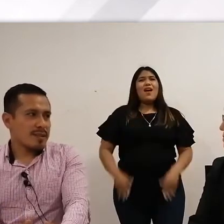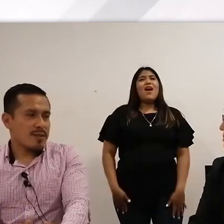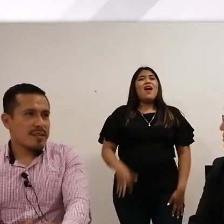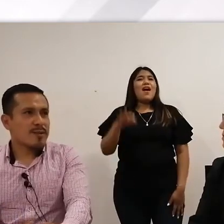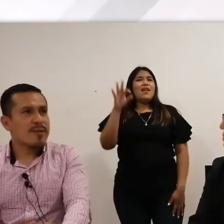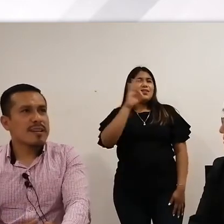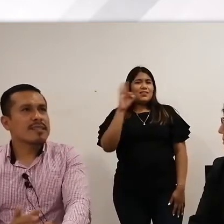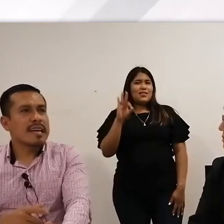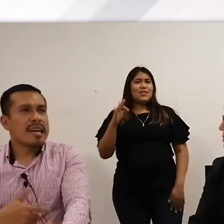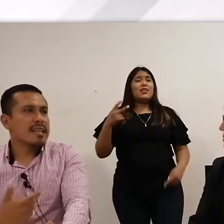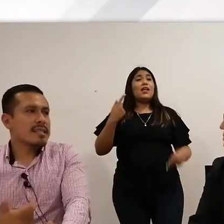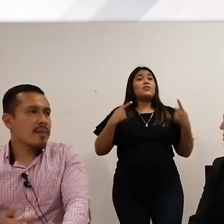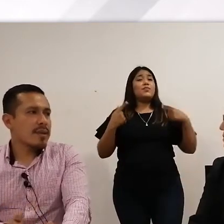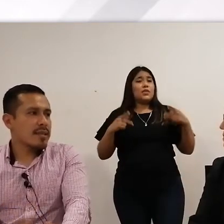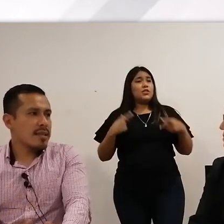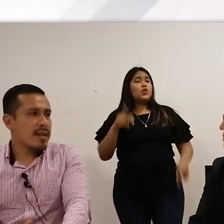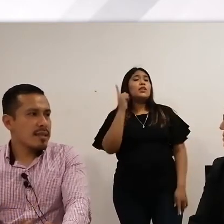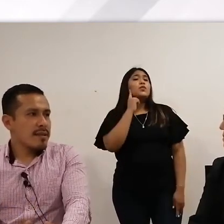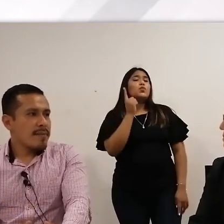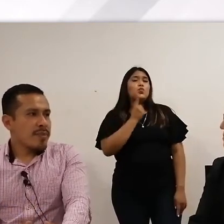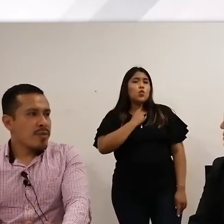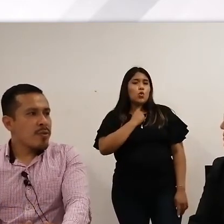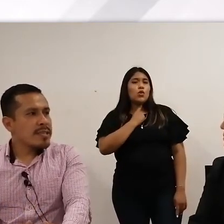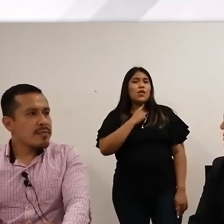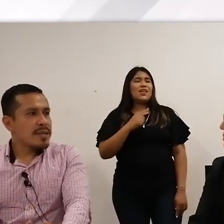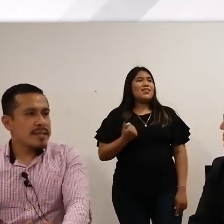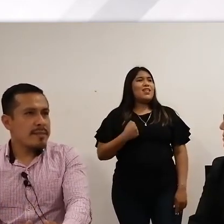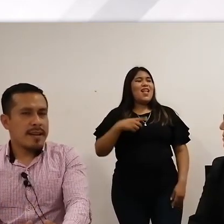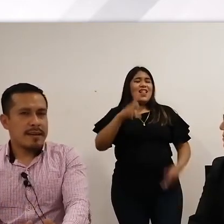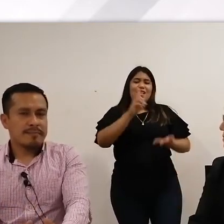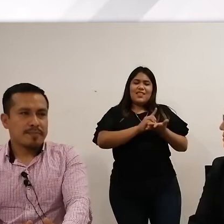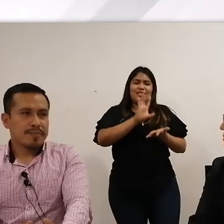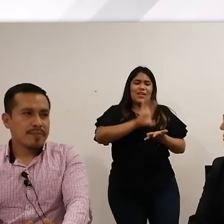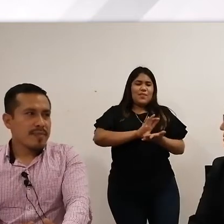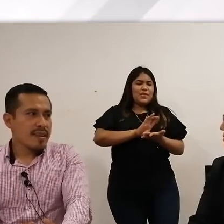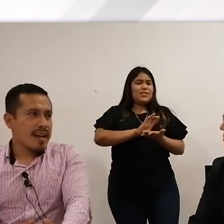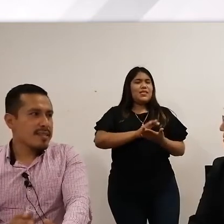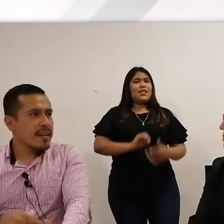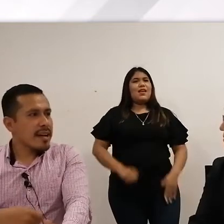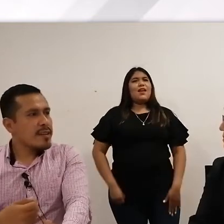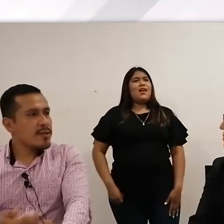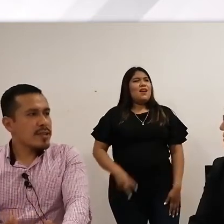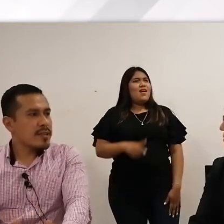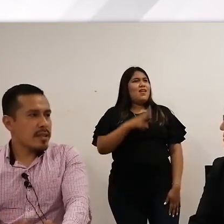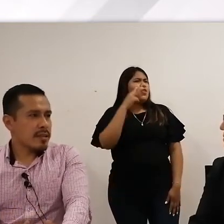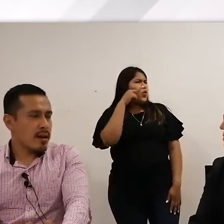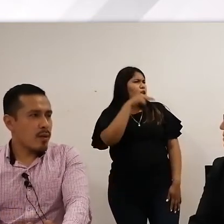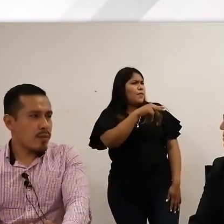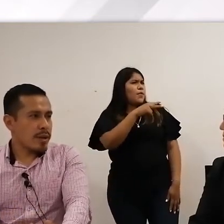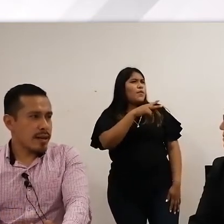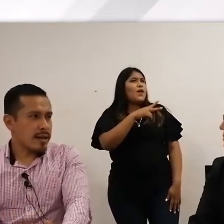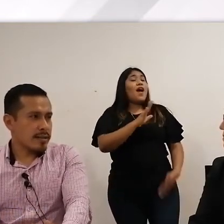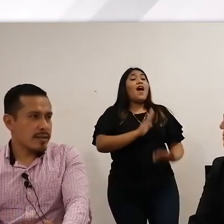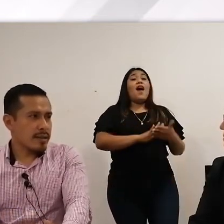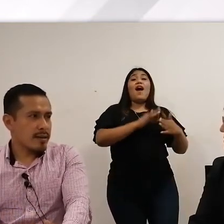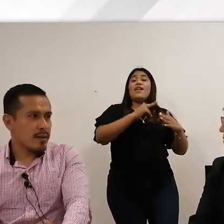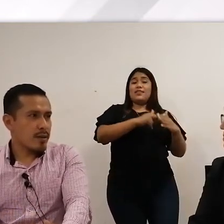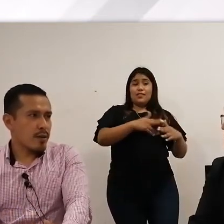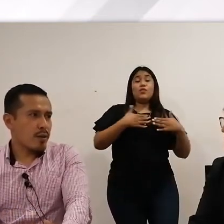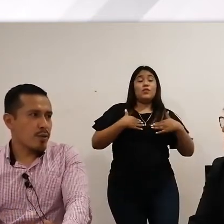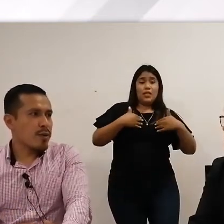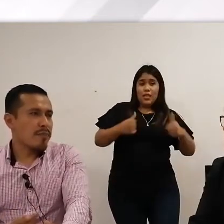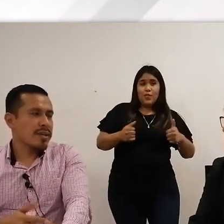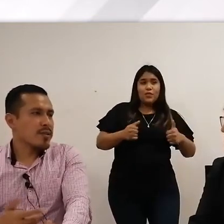las personas sordas, que la discapacidad no es visible hasta que ellos intentan